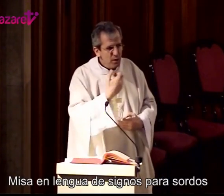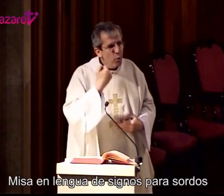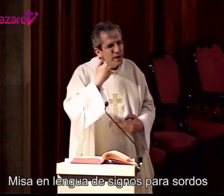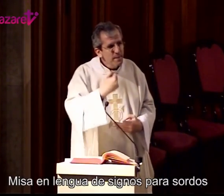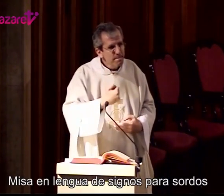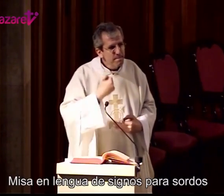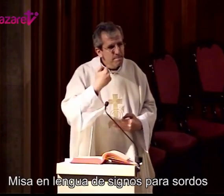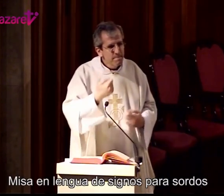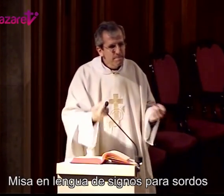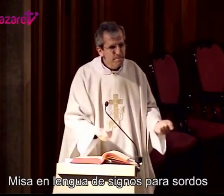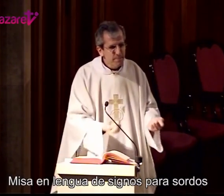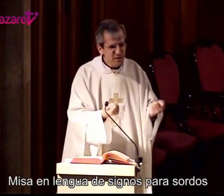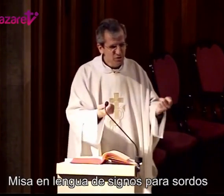buen pastor.